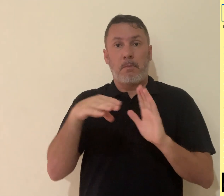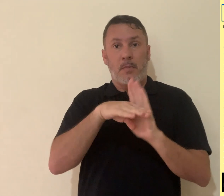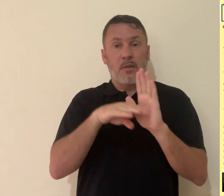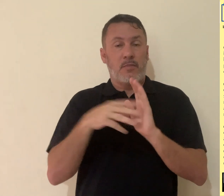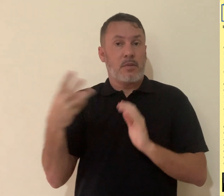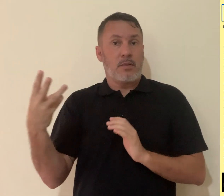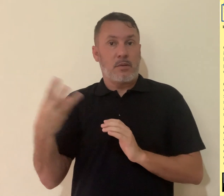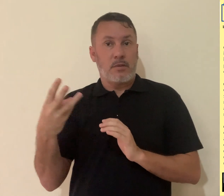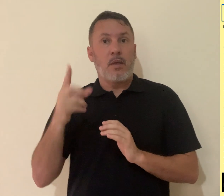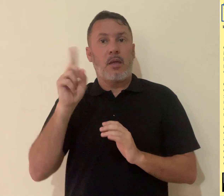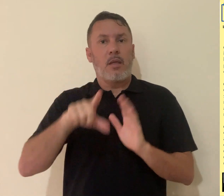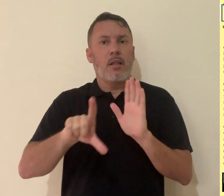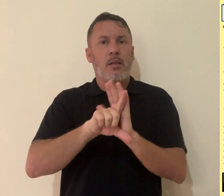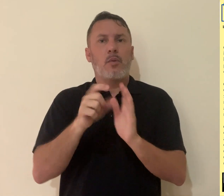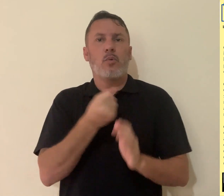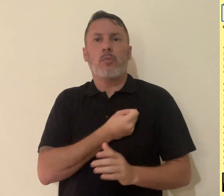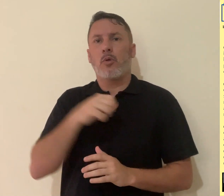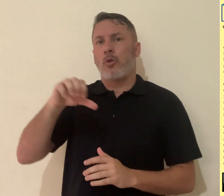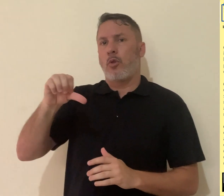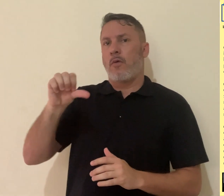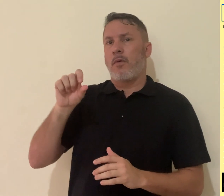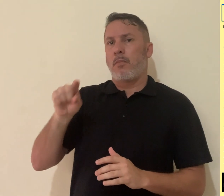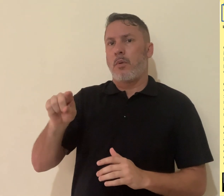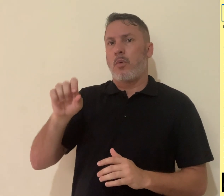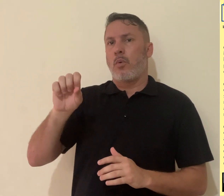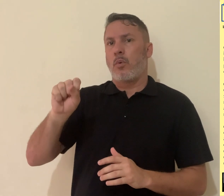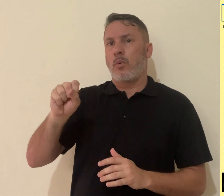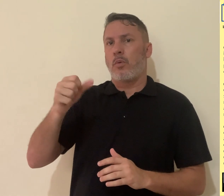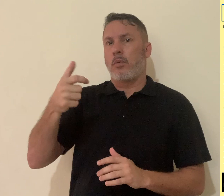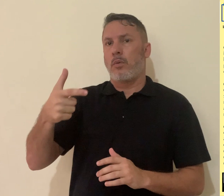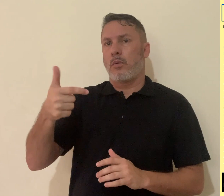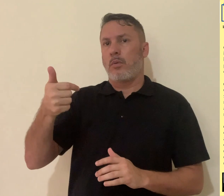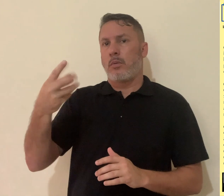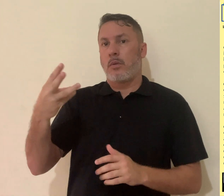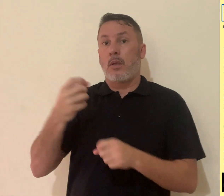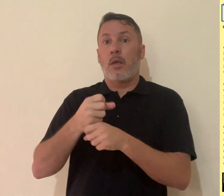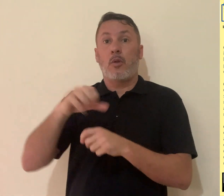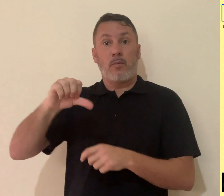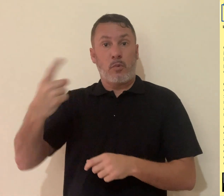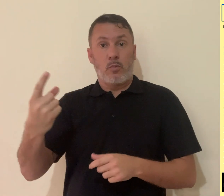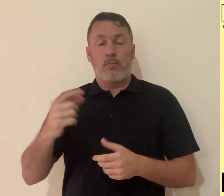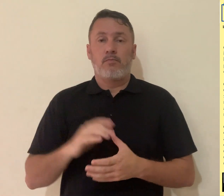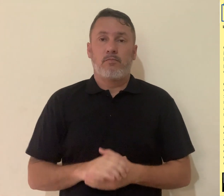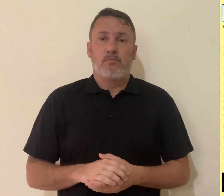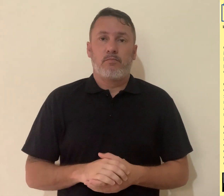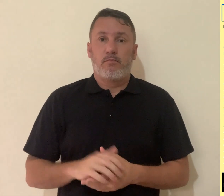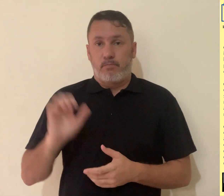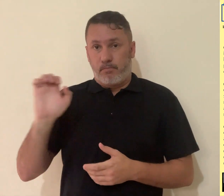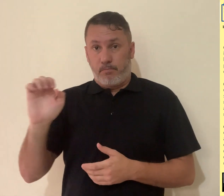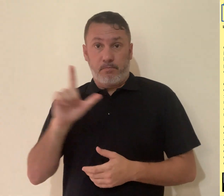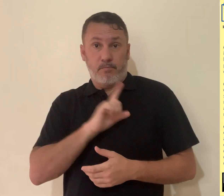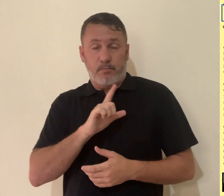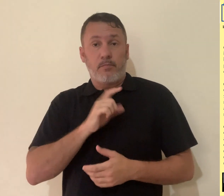dispositivo no artigo 60 parágrafo 3º da lei nº 8213/91